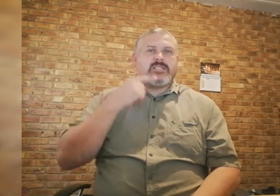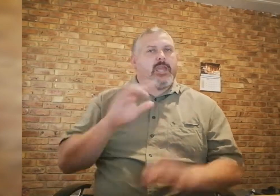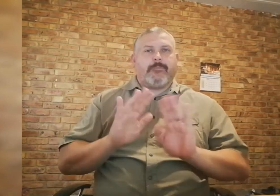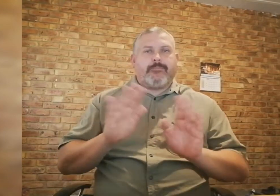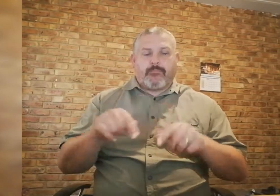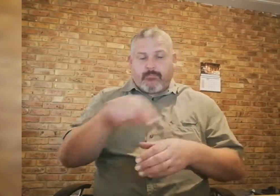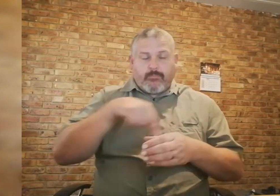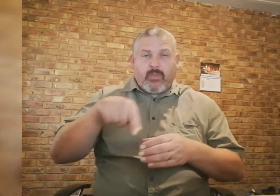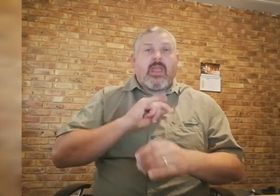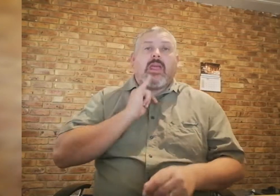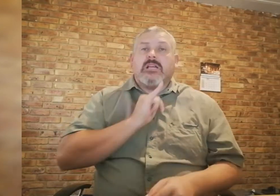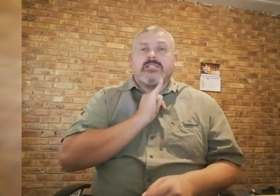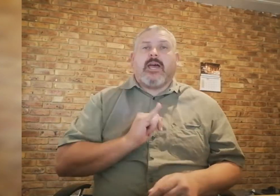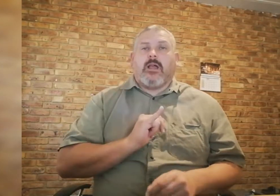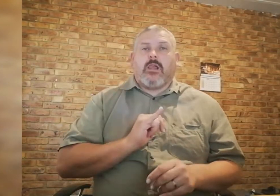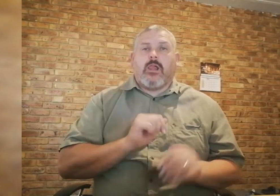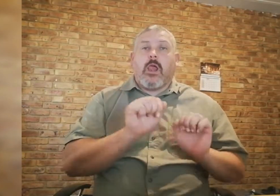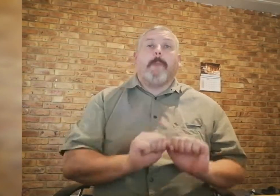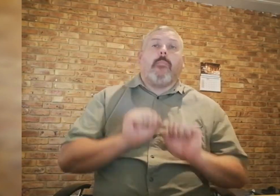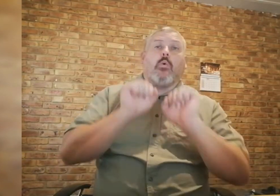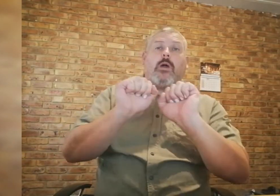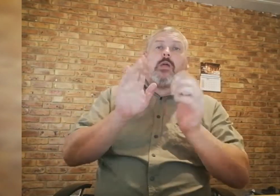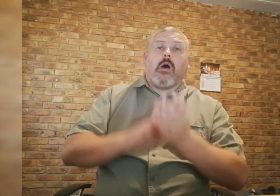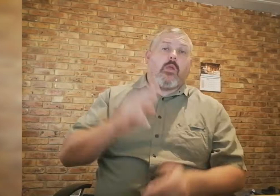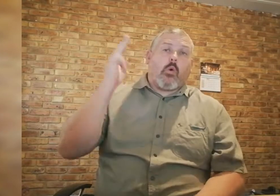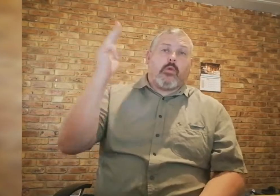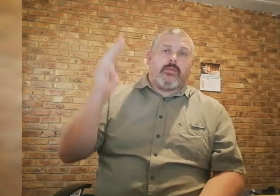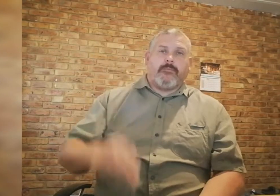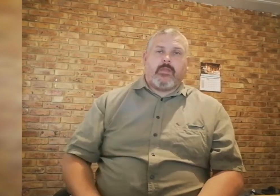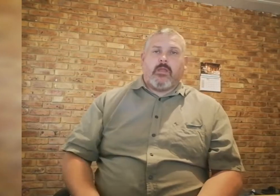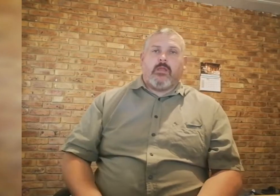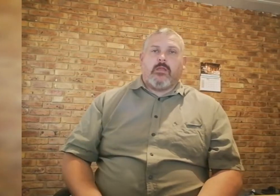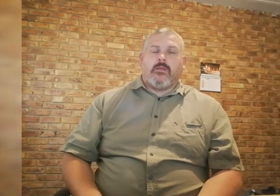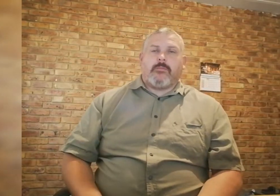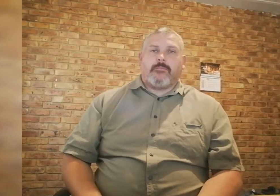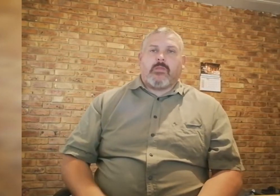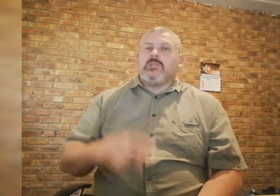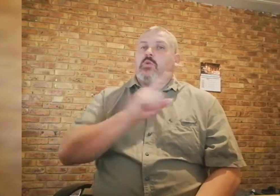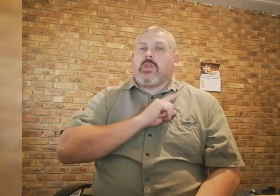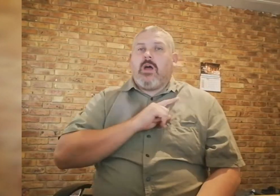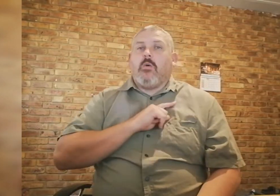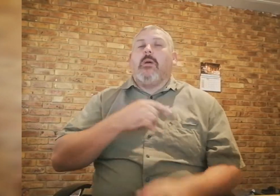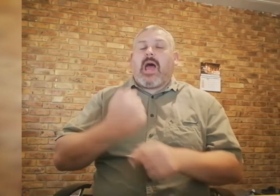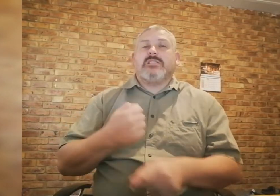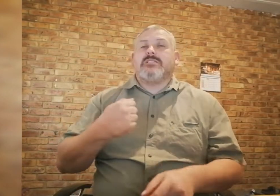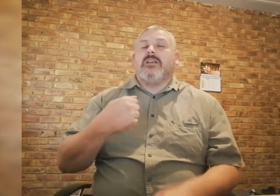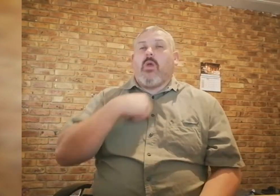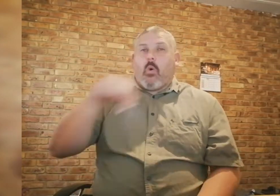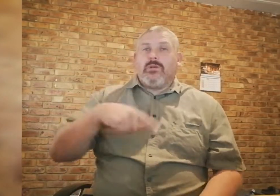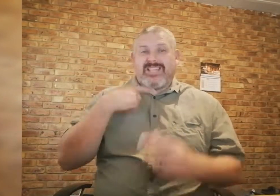gesê, Israel behoort aan God. So daarom, as ons